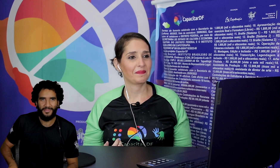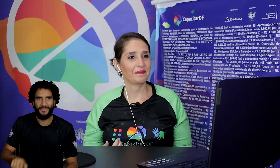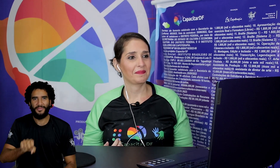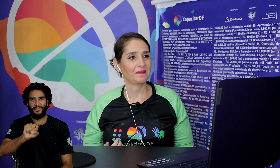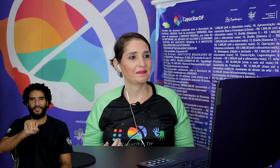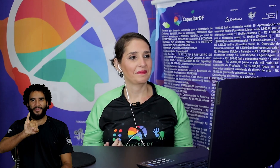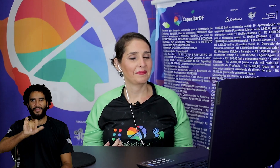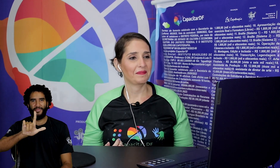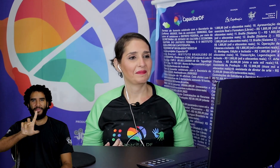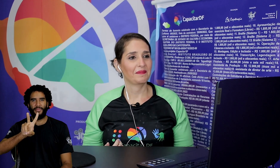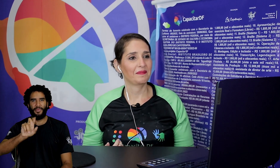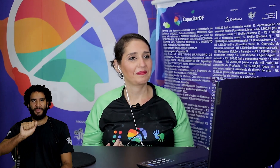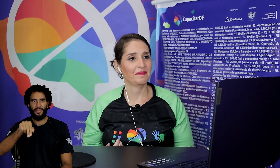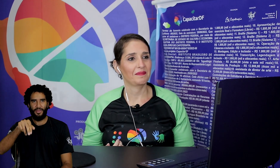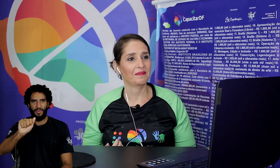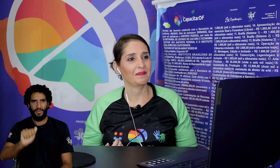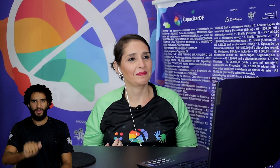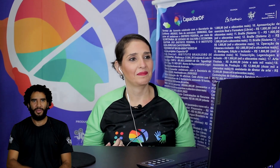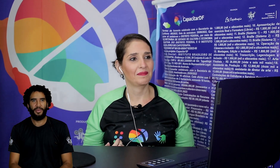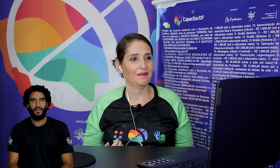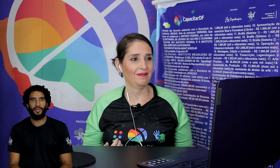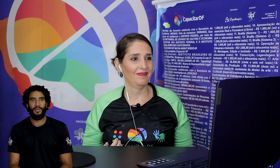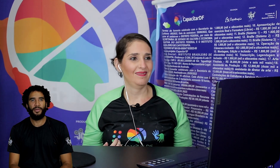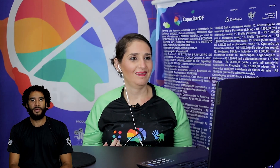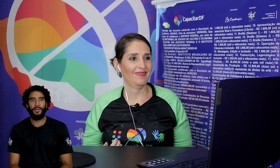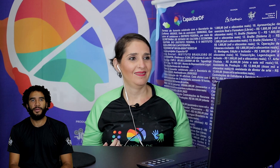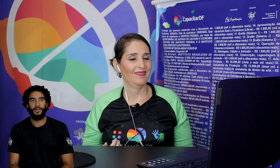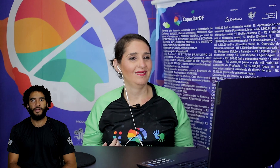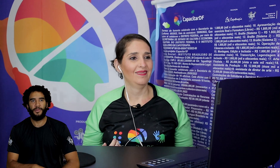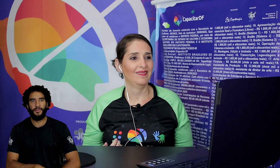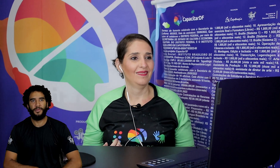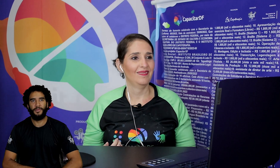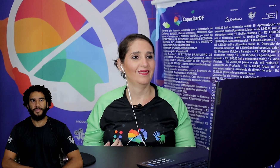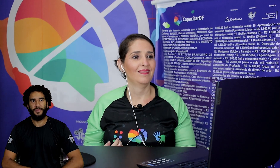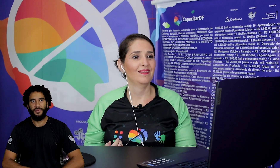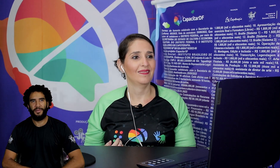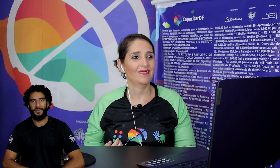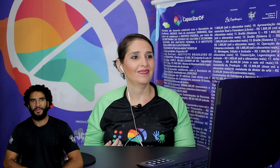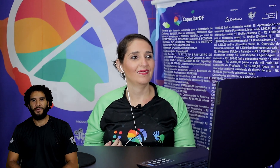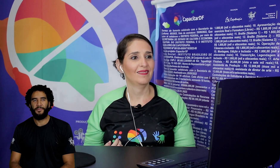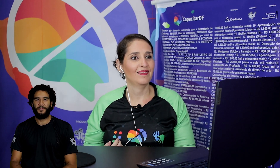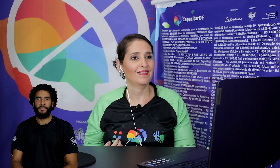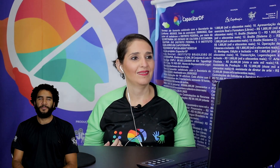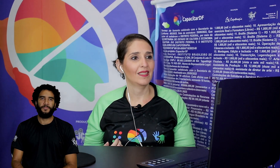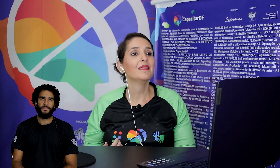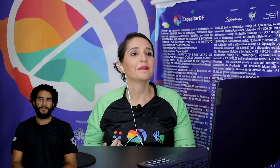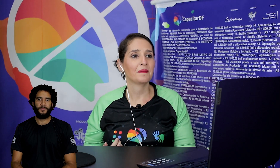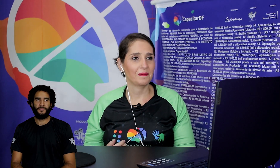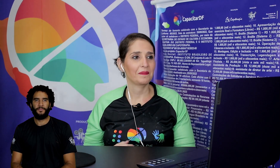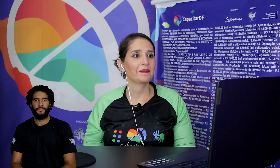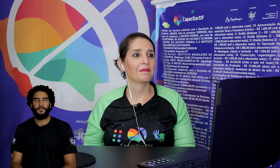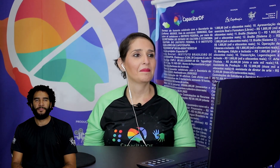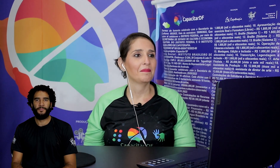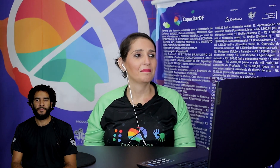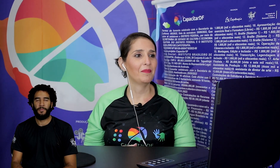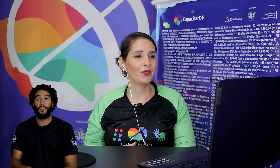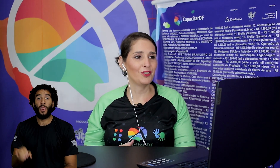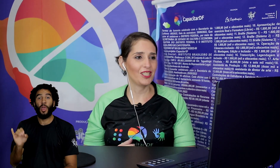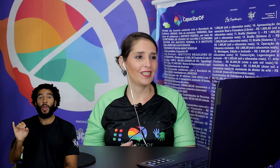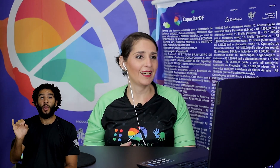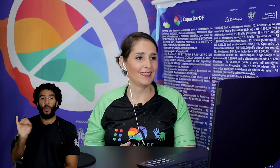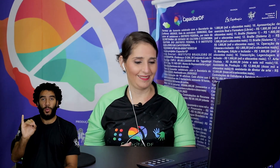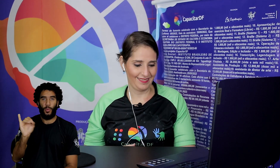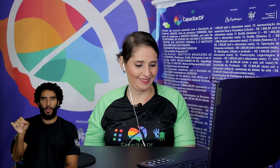Mamãe. Oi, professor.